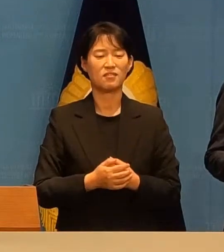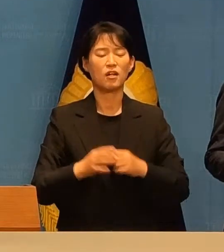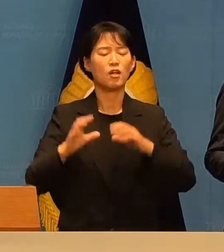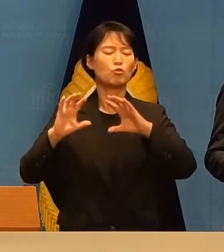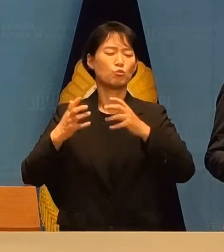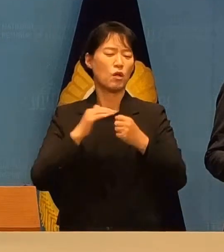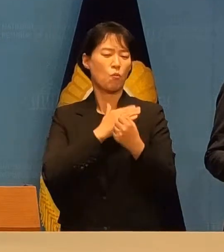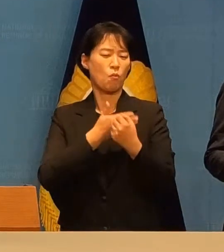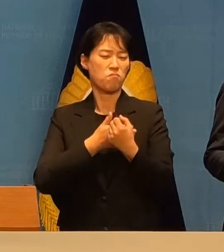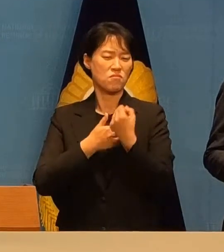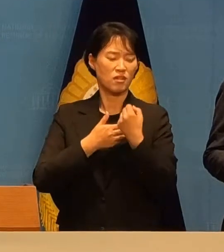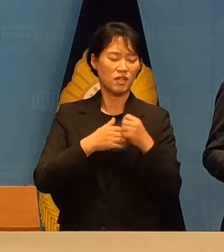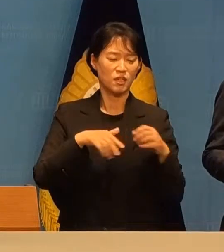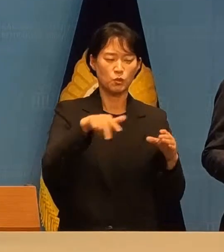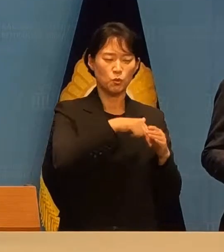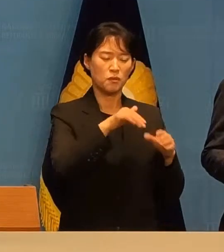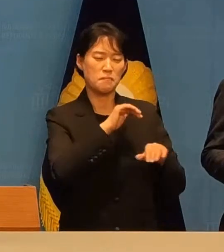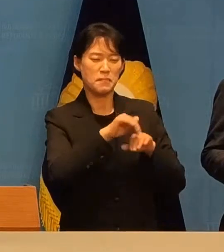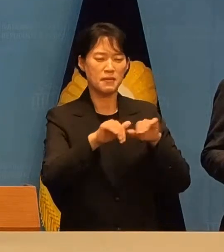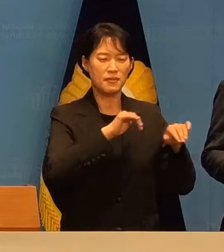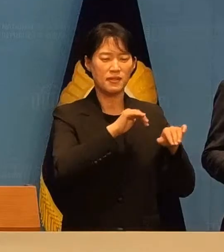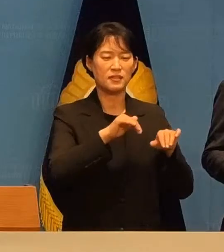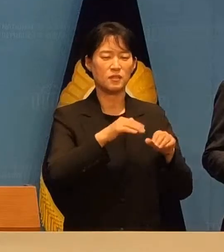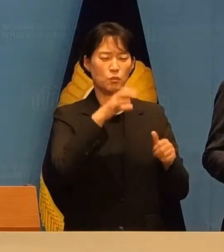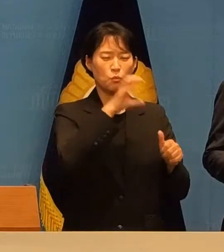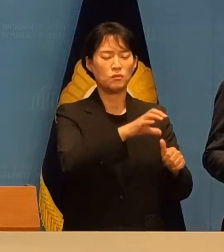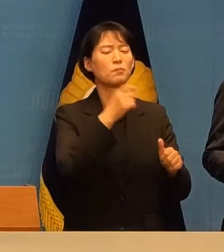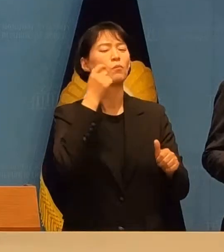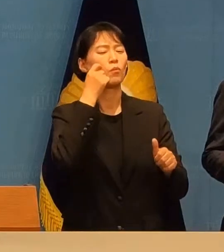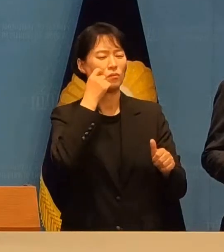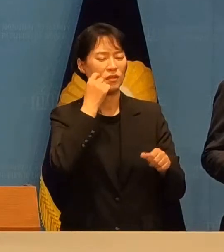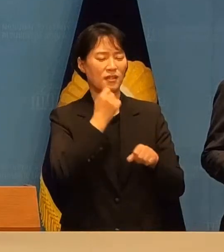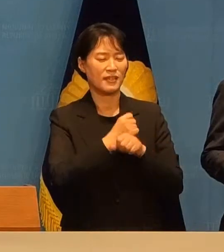국가 권력이 종교를 간섭하거나 통제하지 못하게 하려는